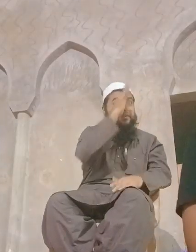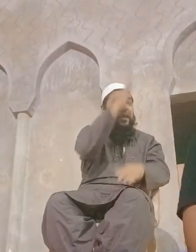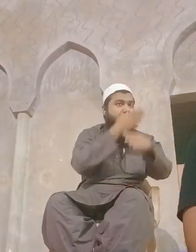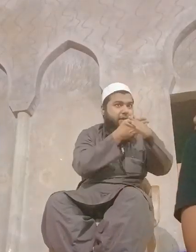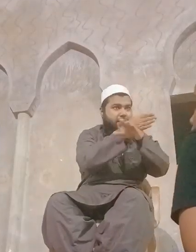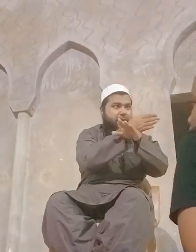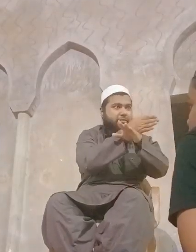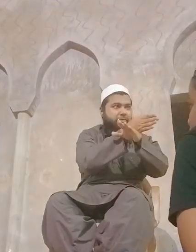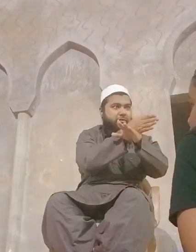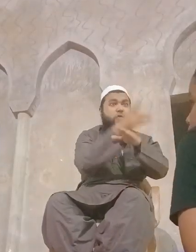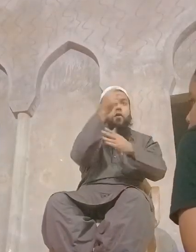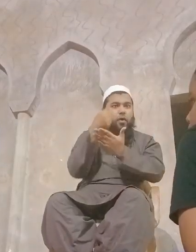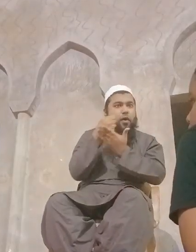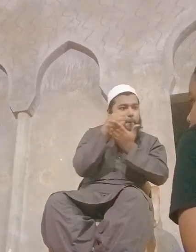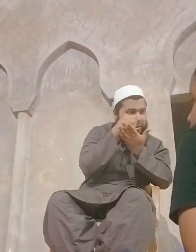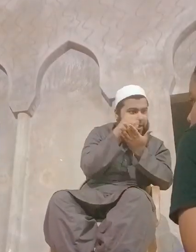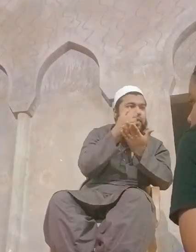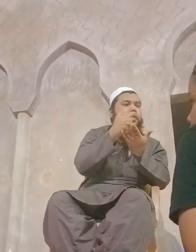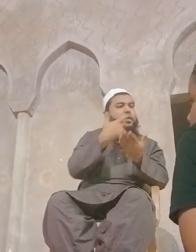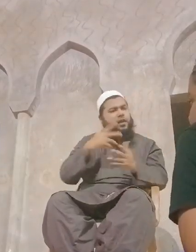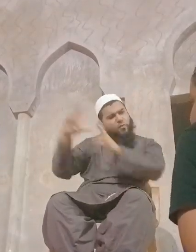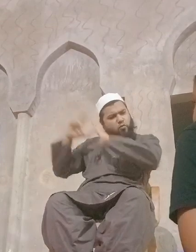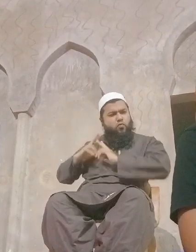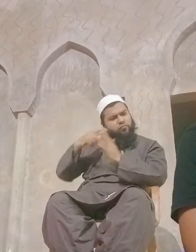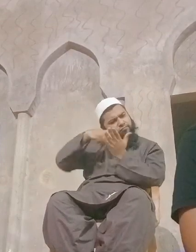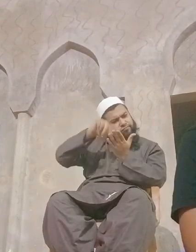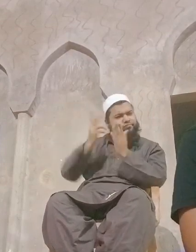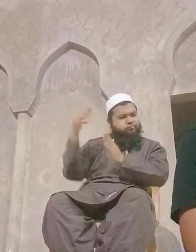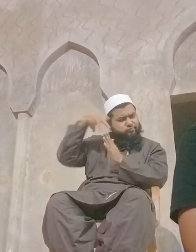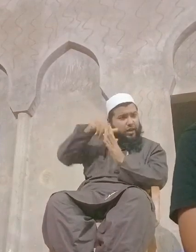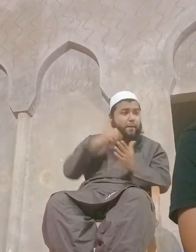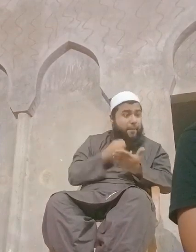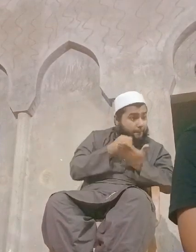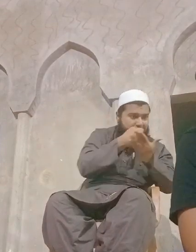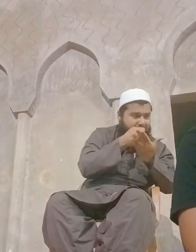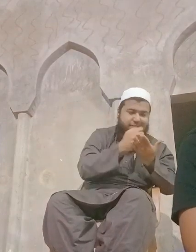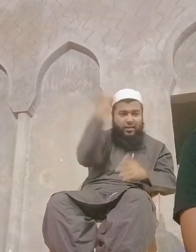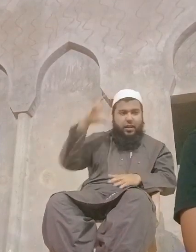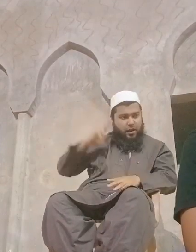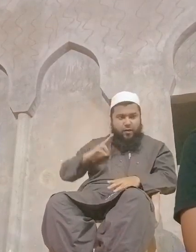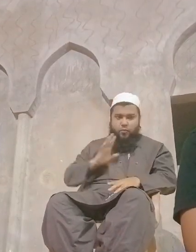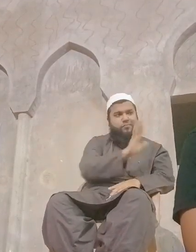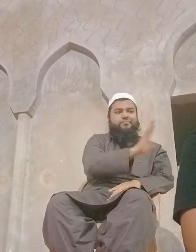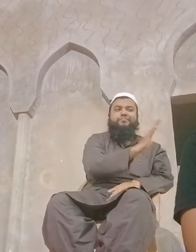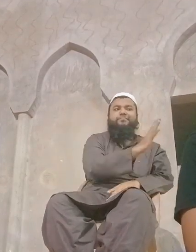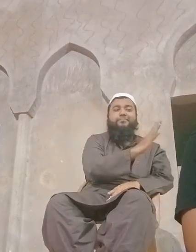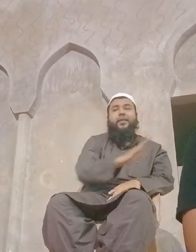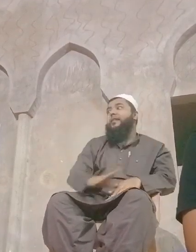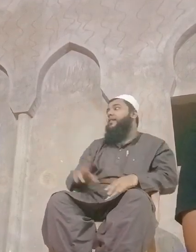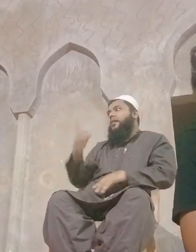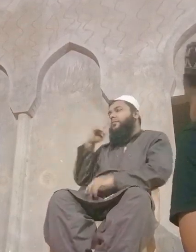এইরকমই হয় তো তোমার কোনো প্রয়োজন নেই, তোমার কোনো প্রয়োজন নেই। হাসবি